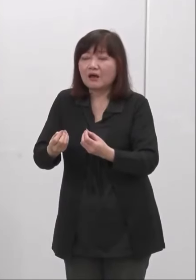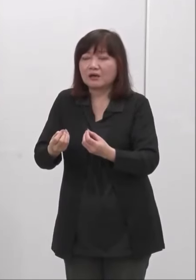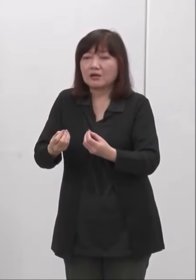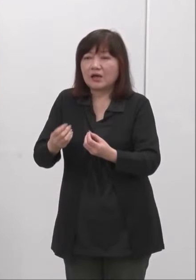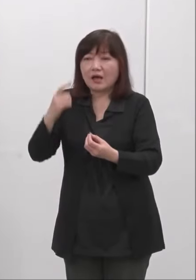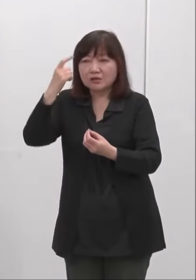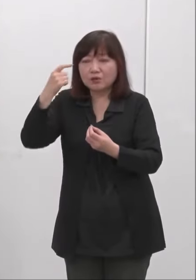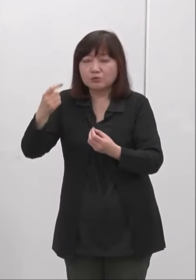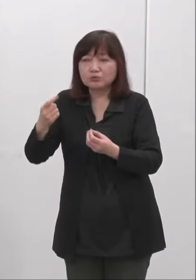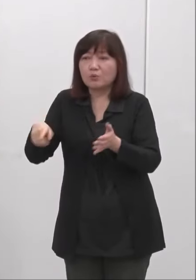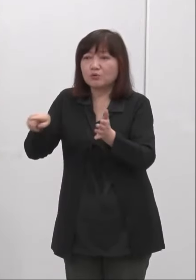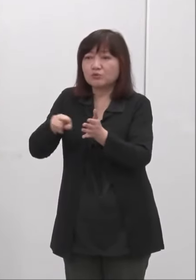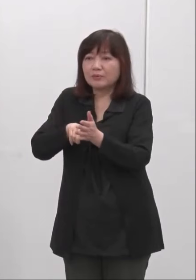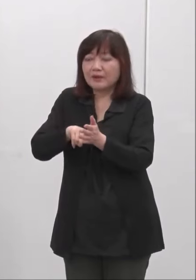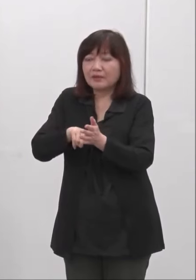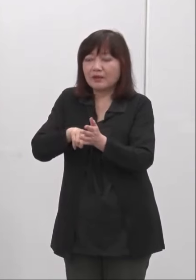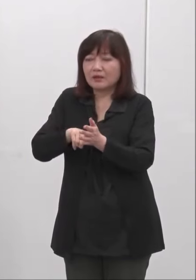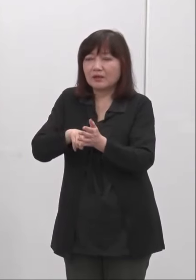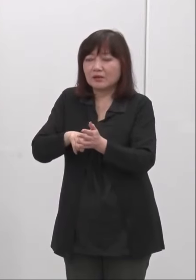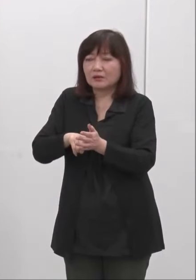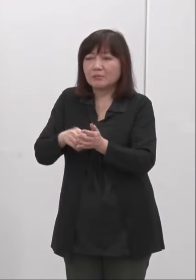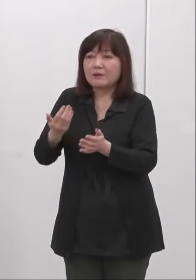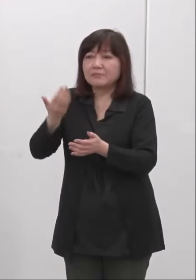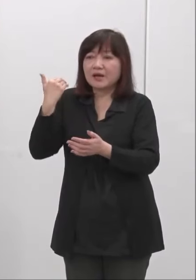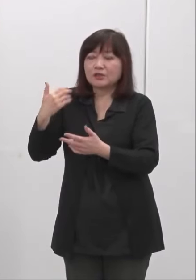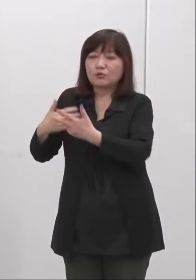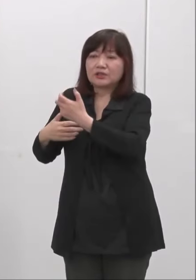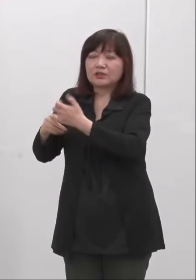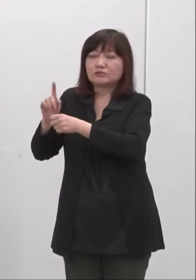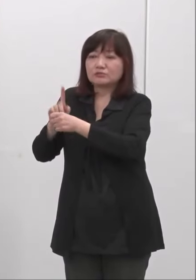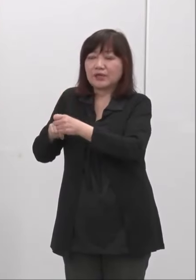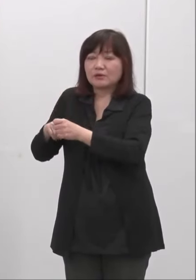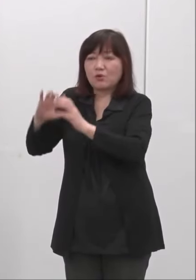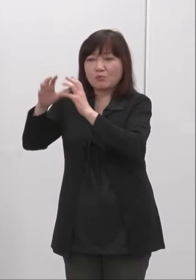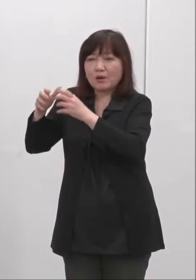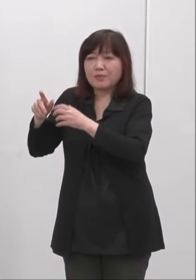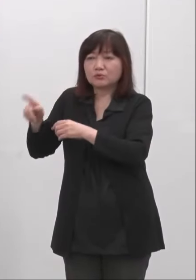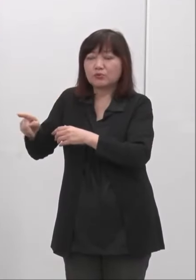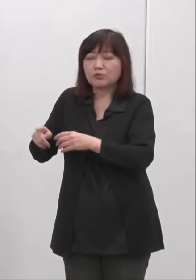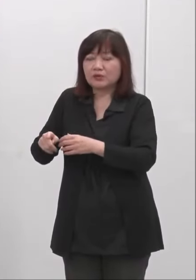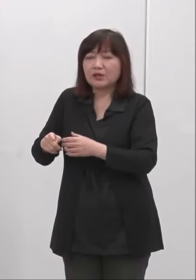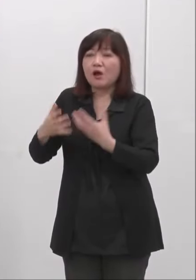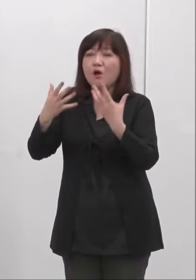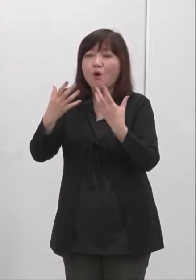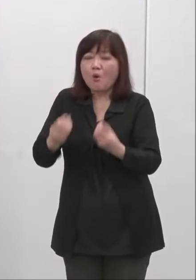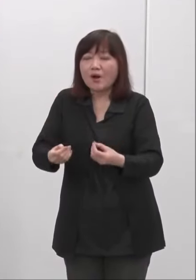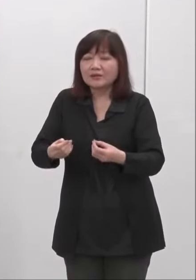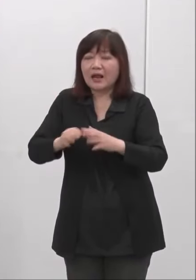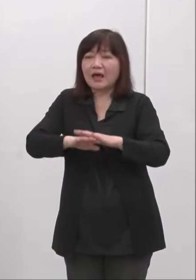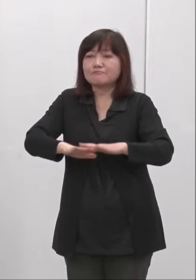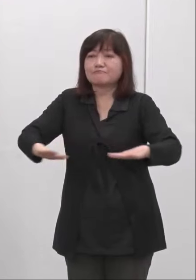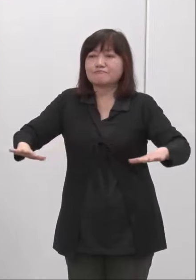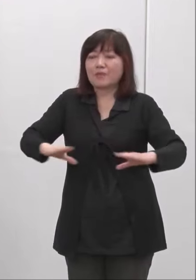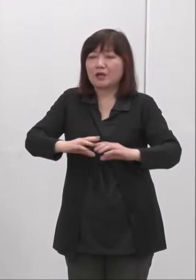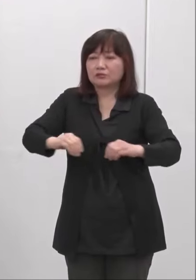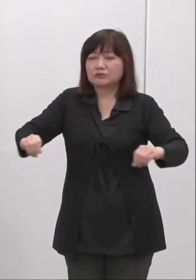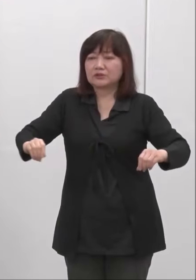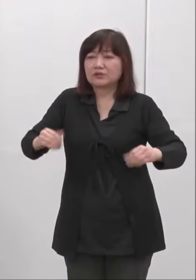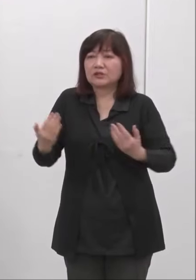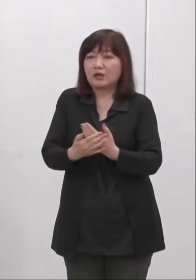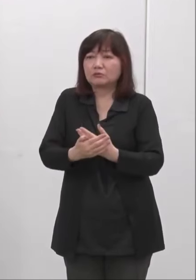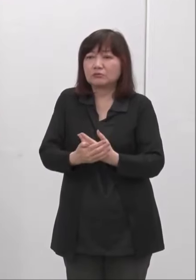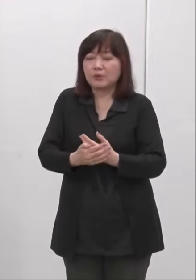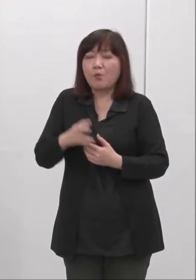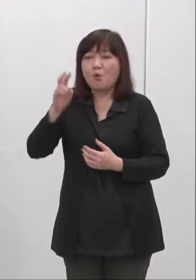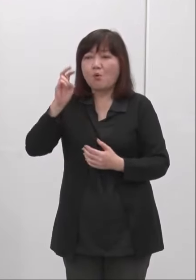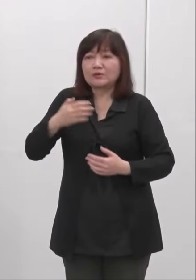て、70年万博みたいに、さらちというか他のパビリオンは撤去するけど、大阪ヘルスケアパビリオンに関して